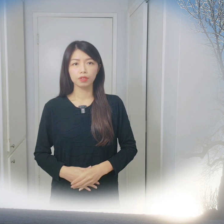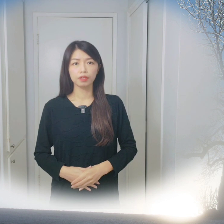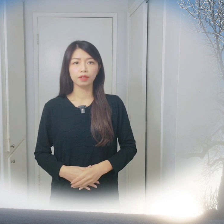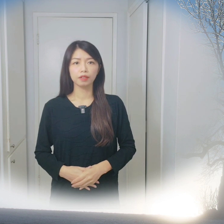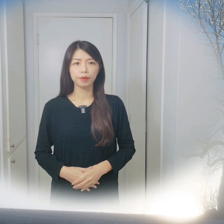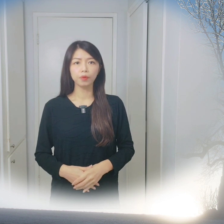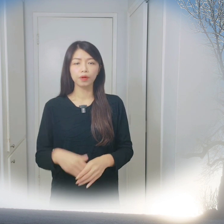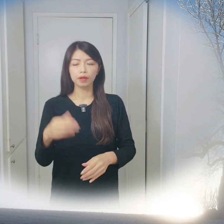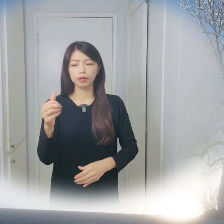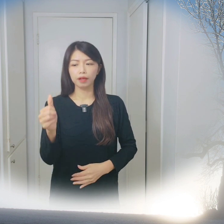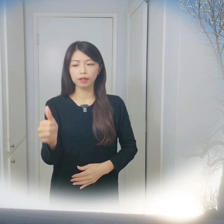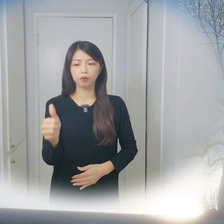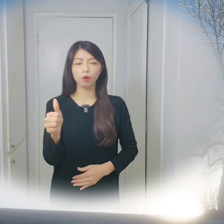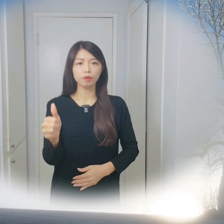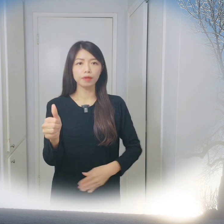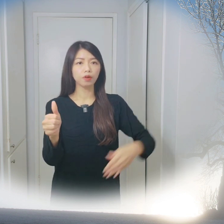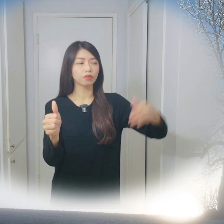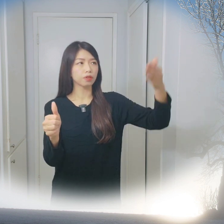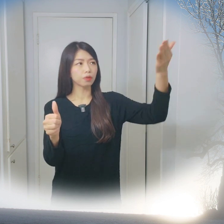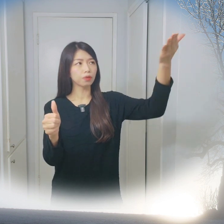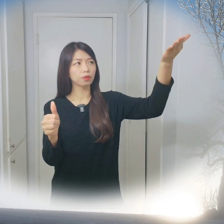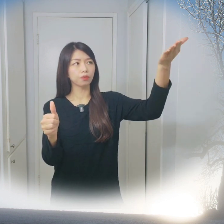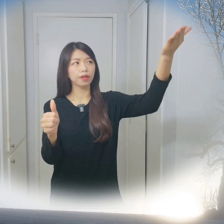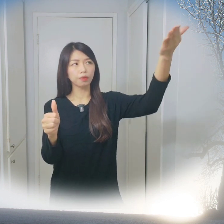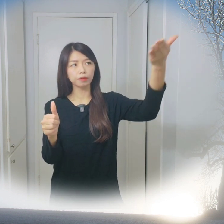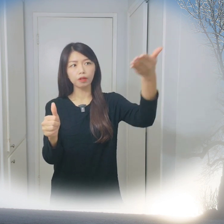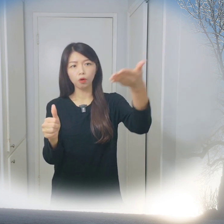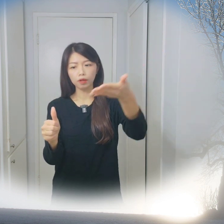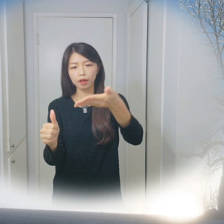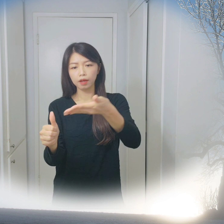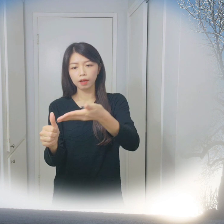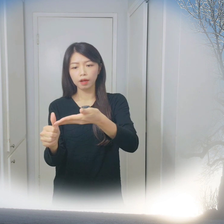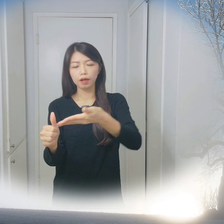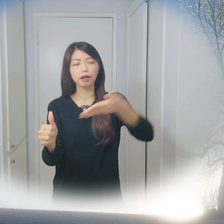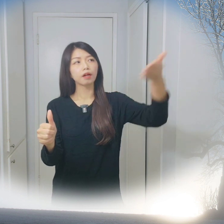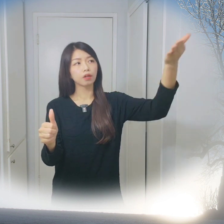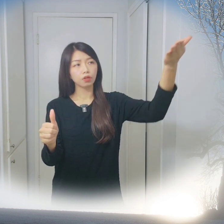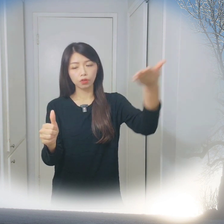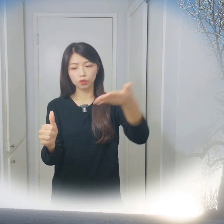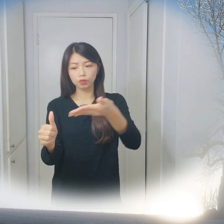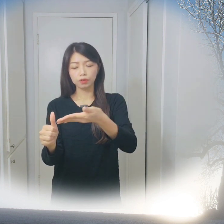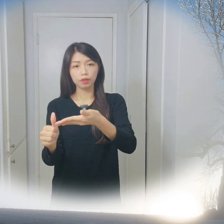주님이 주신다는 의미로 일단 이렇게 엄지만 세워주시고 위에서부터 이렇게